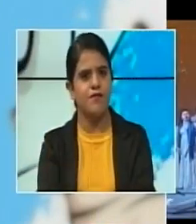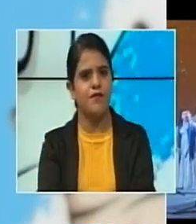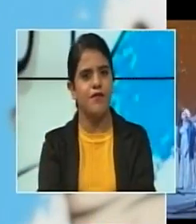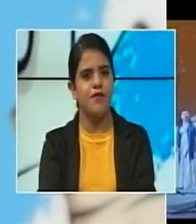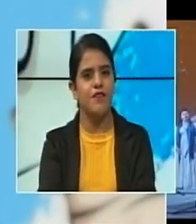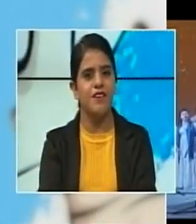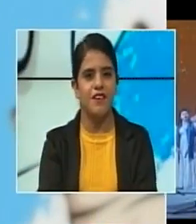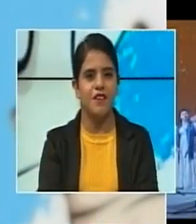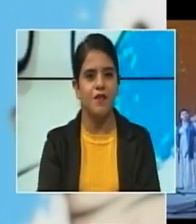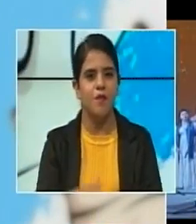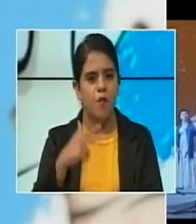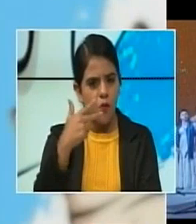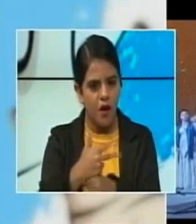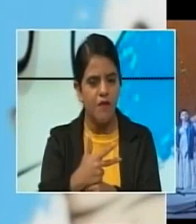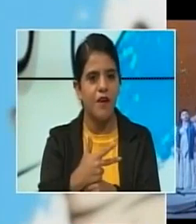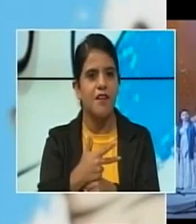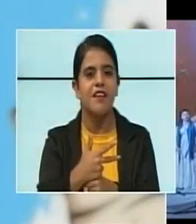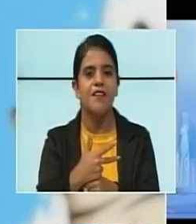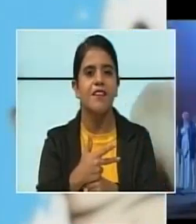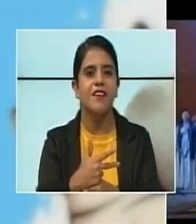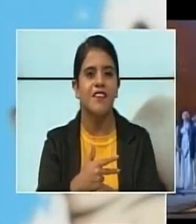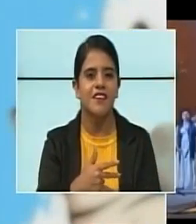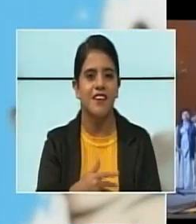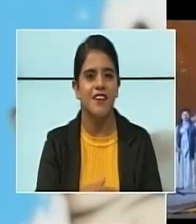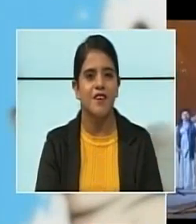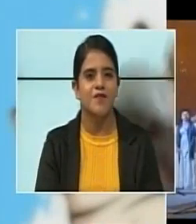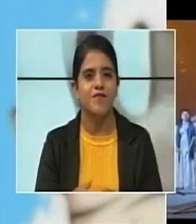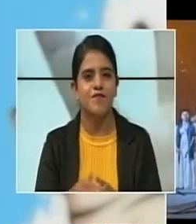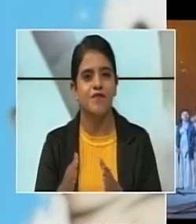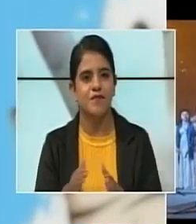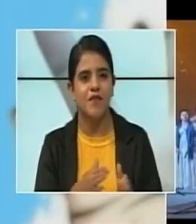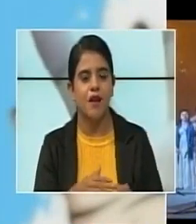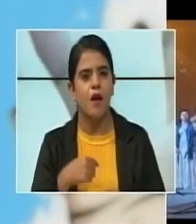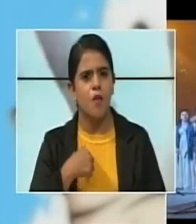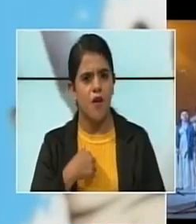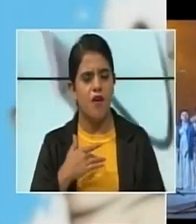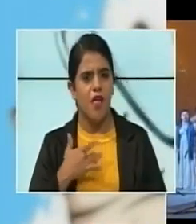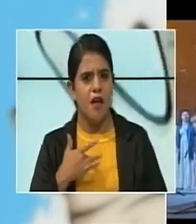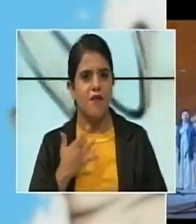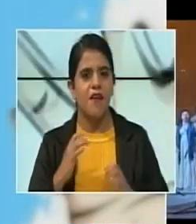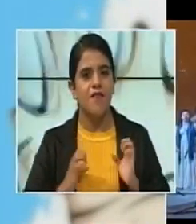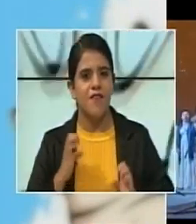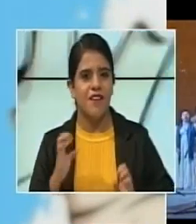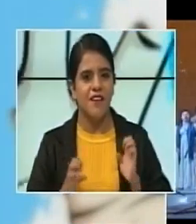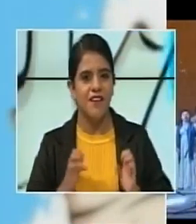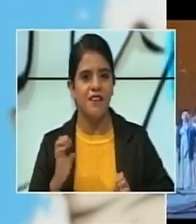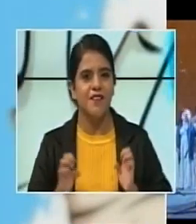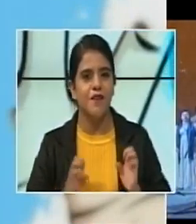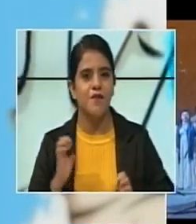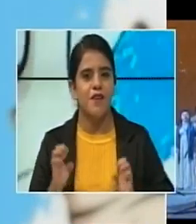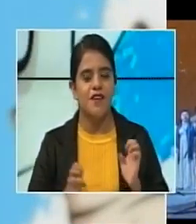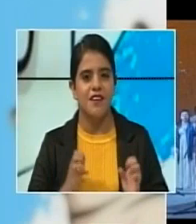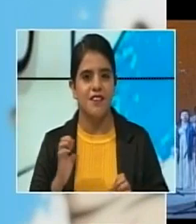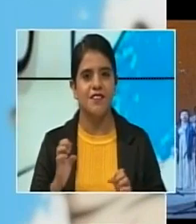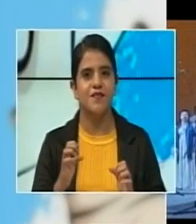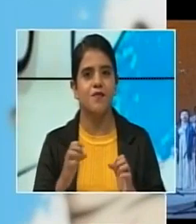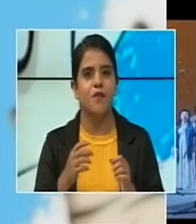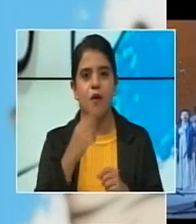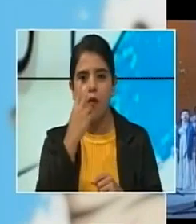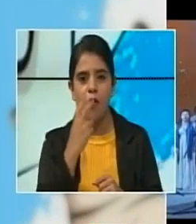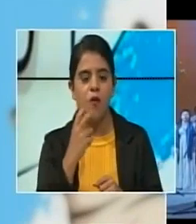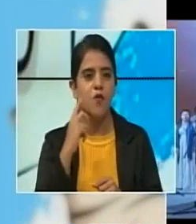Hay inclusión en este trabajo, en Guatemala se puede. me siento